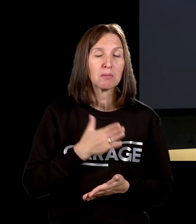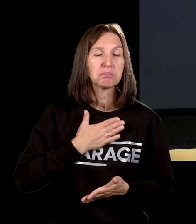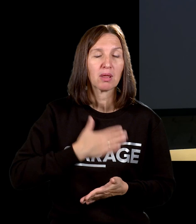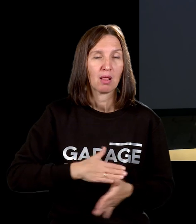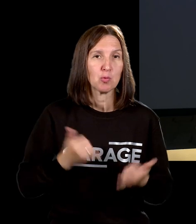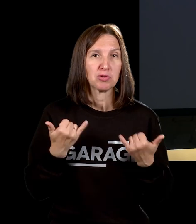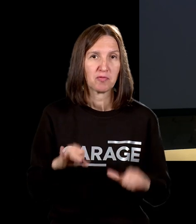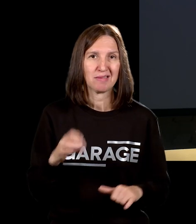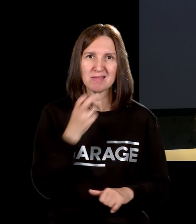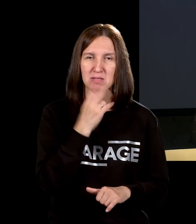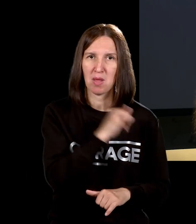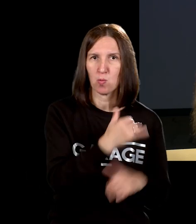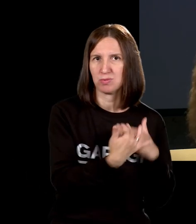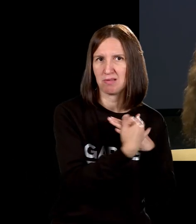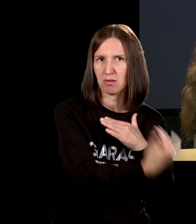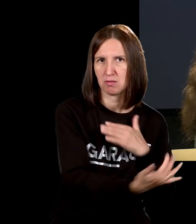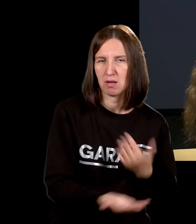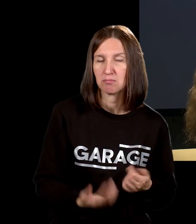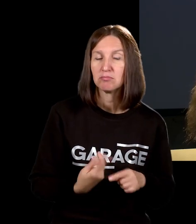отвечает художник. Это действительно смешно.